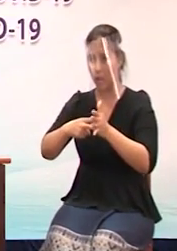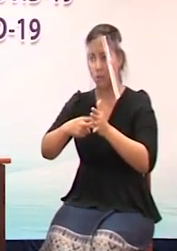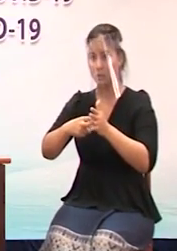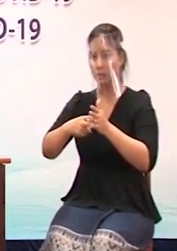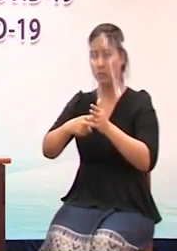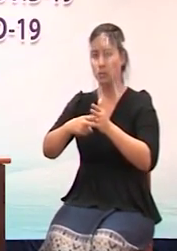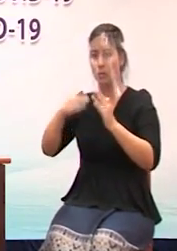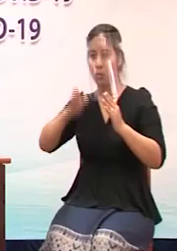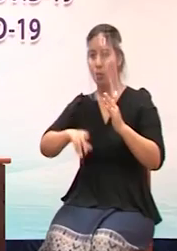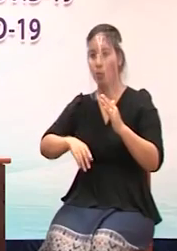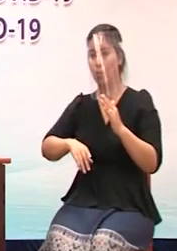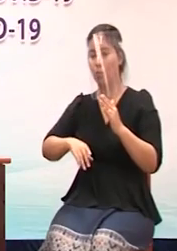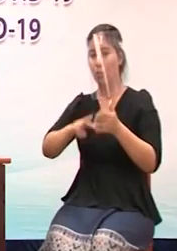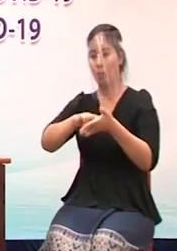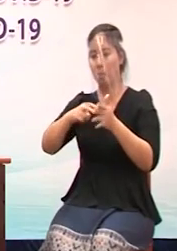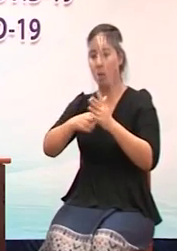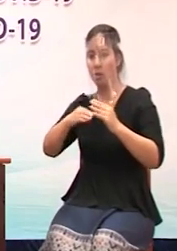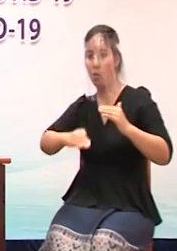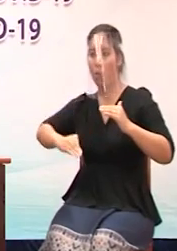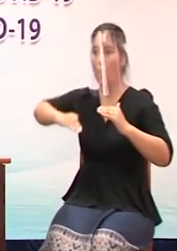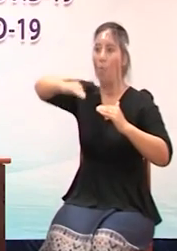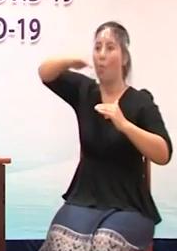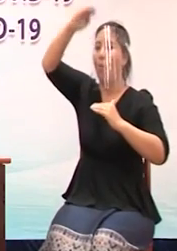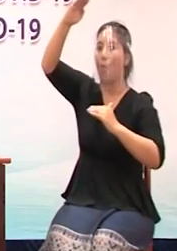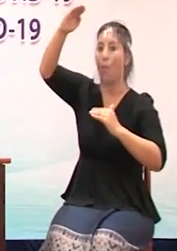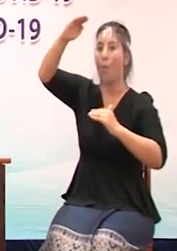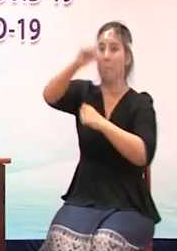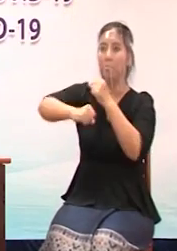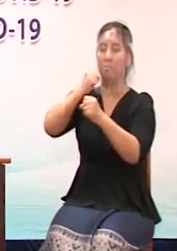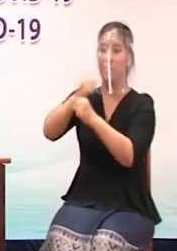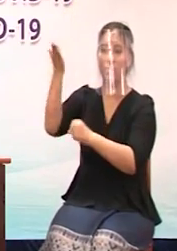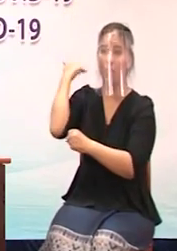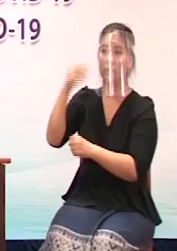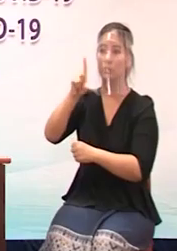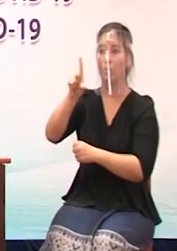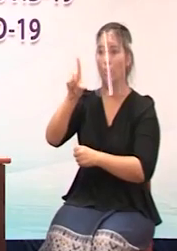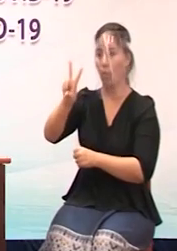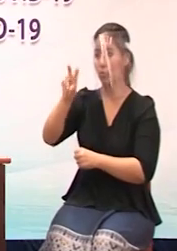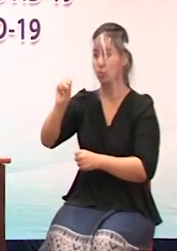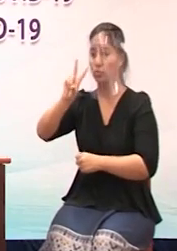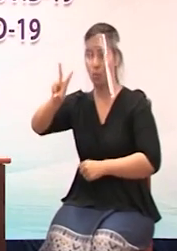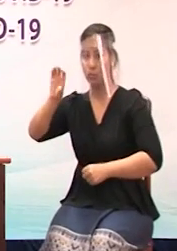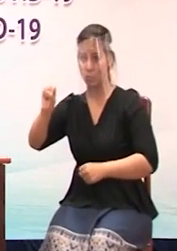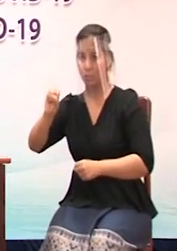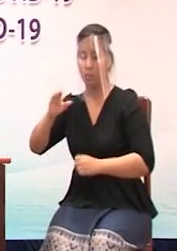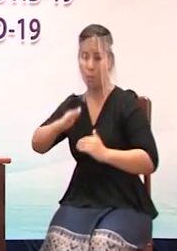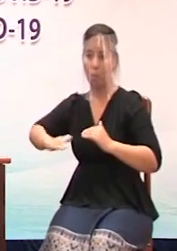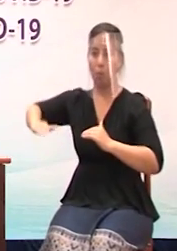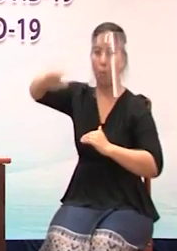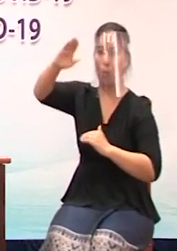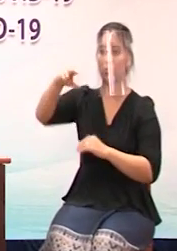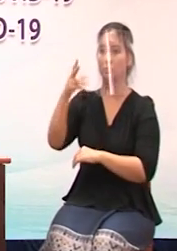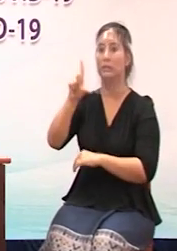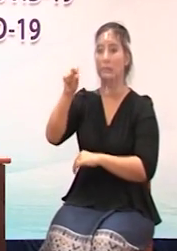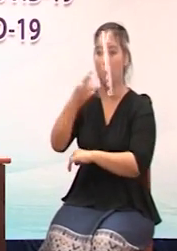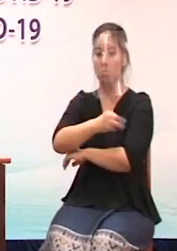ายจำนวนผู้ติดเชื้อปีหนึ่งผ่านมาในปี2020เนาะเพียงแต่ซาววันต้นเดือนเม